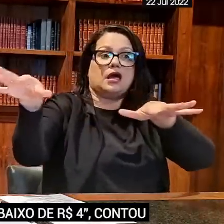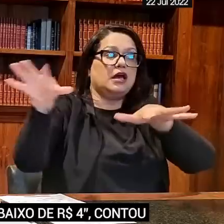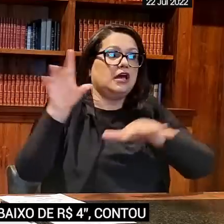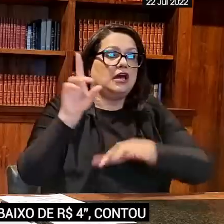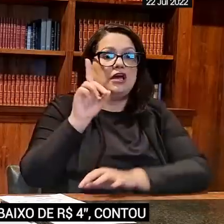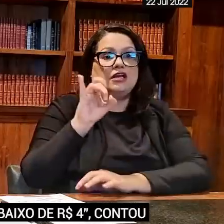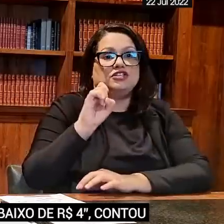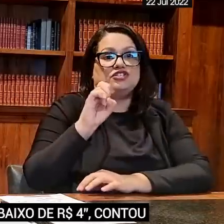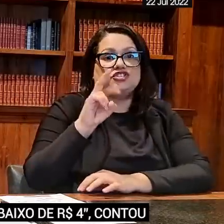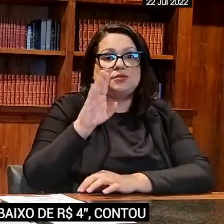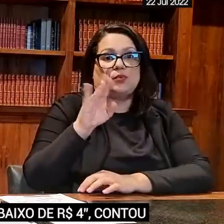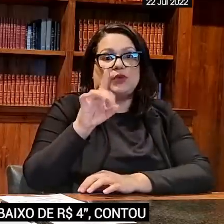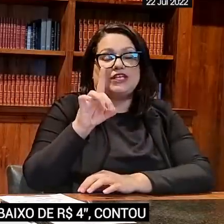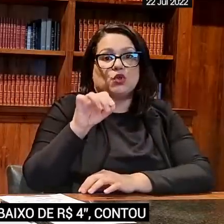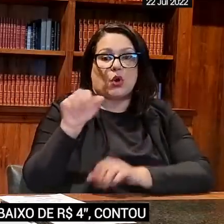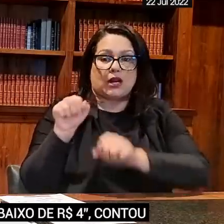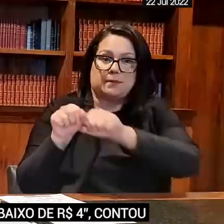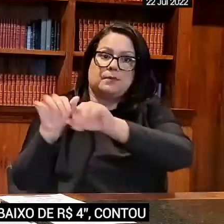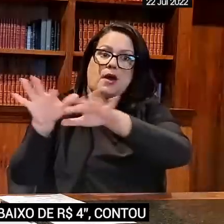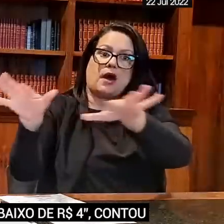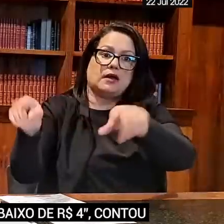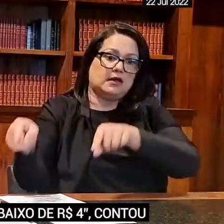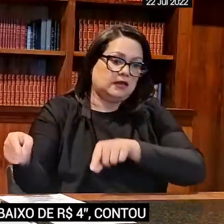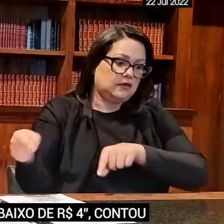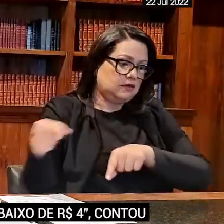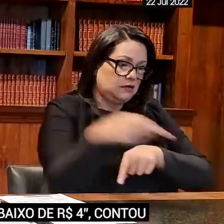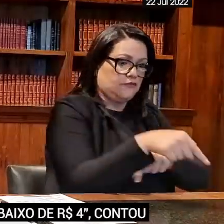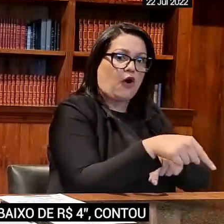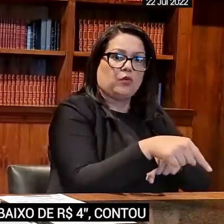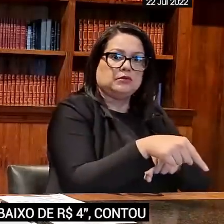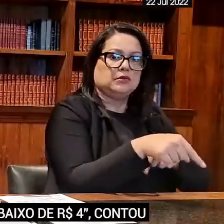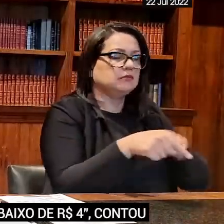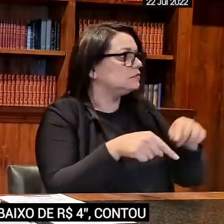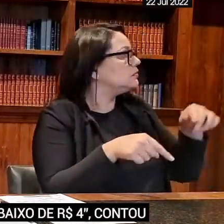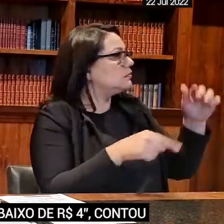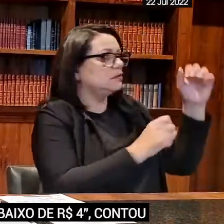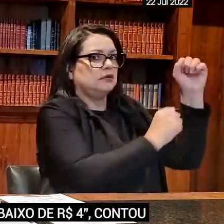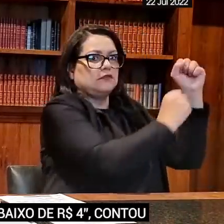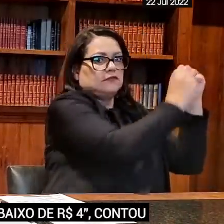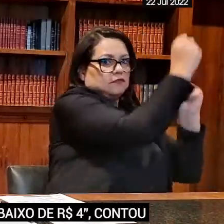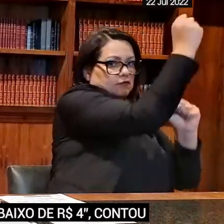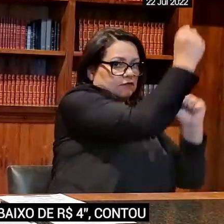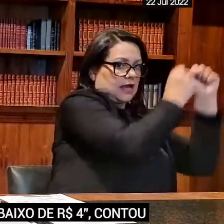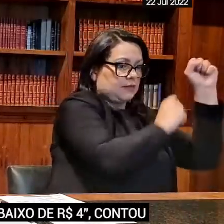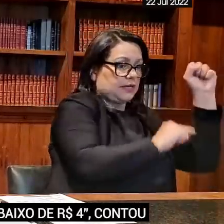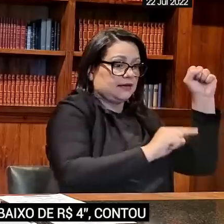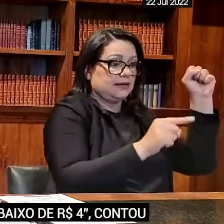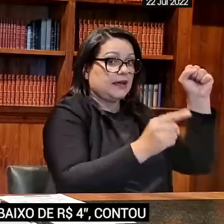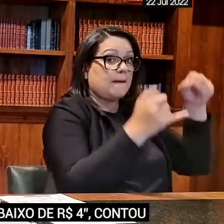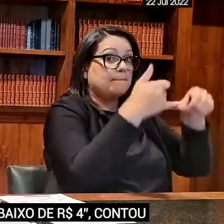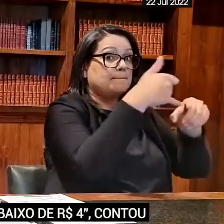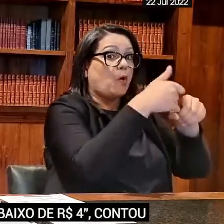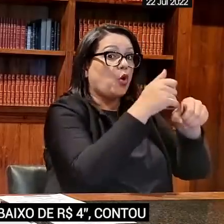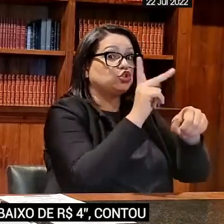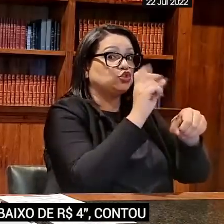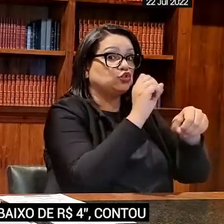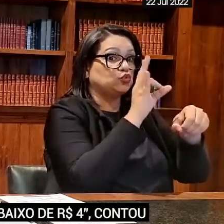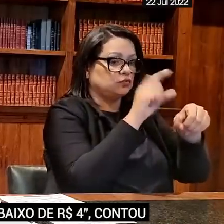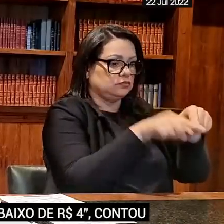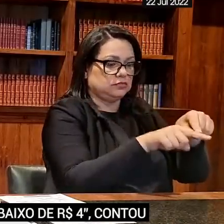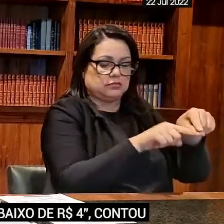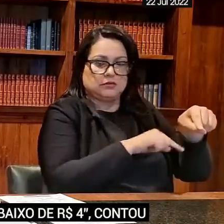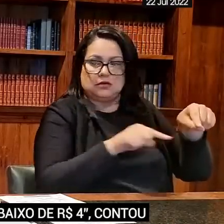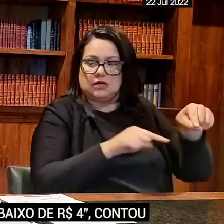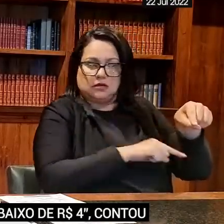e despejava o álcool no posto a 345 Km da Usina o que que nós